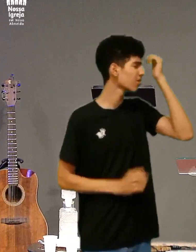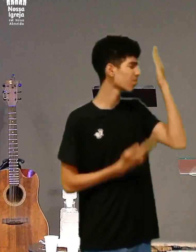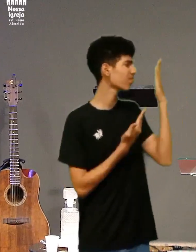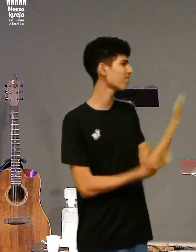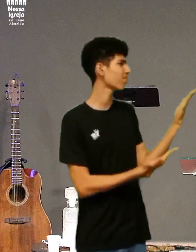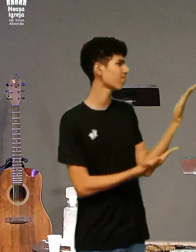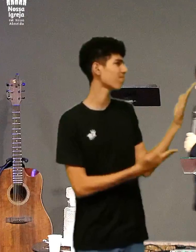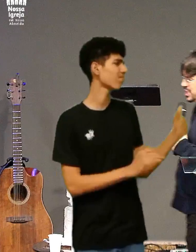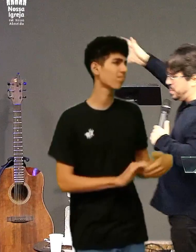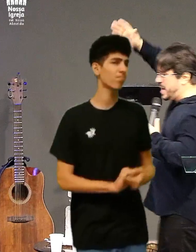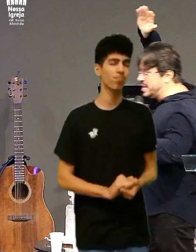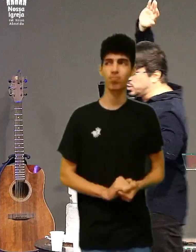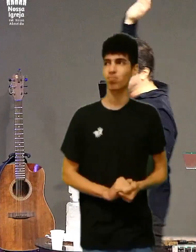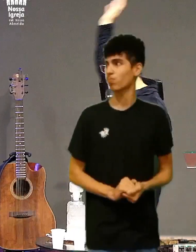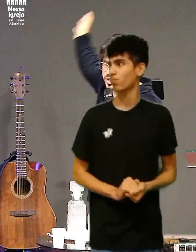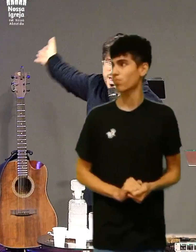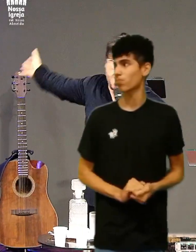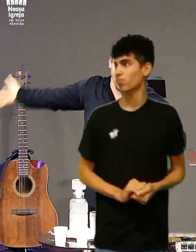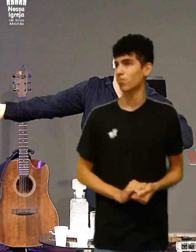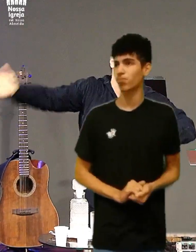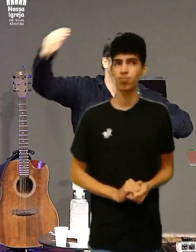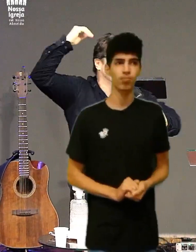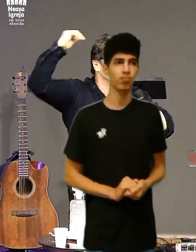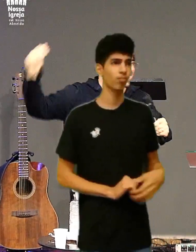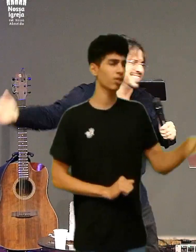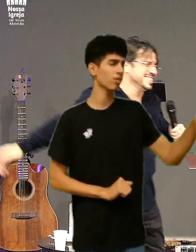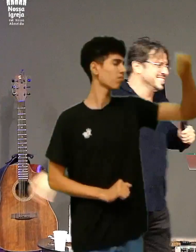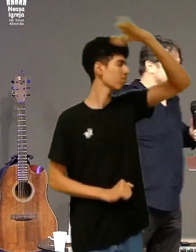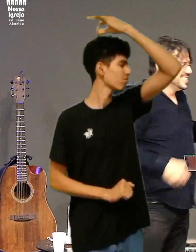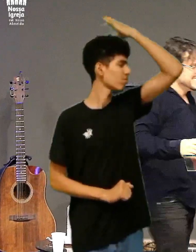E onde está o Espírito do Senhor?